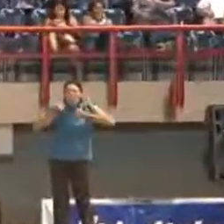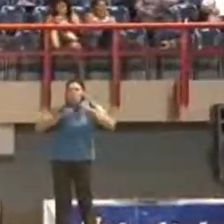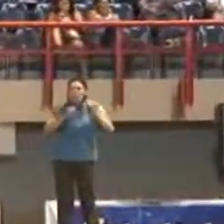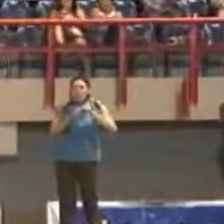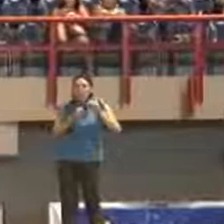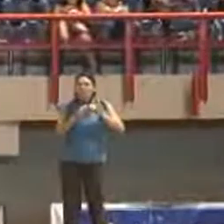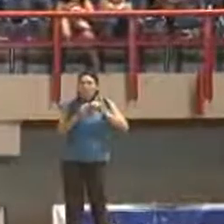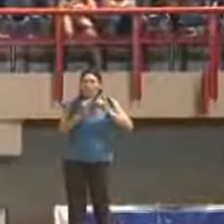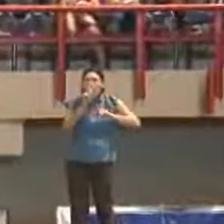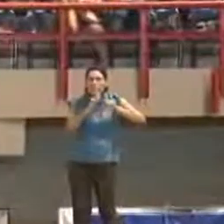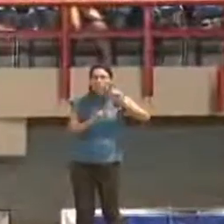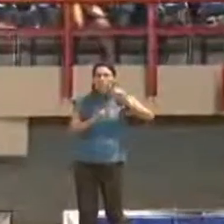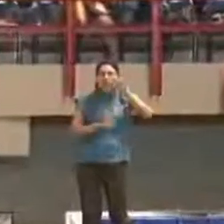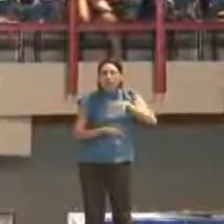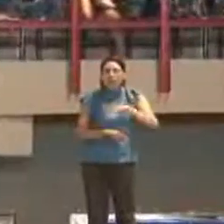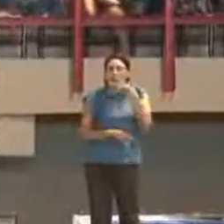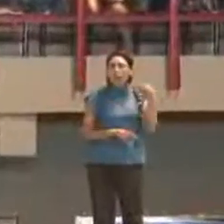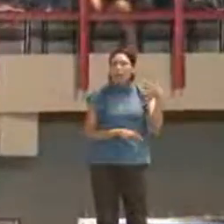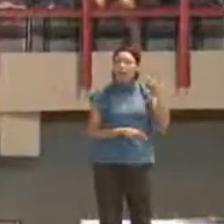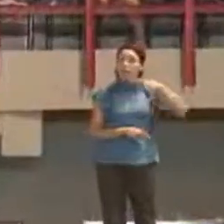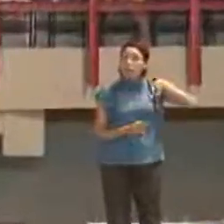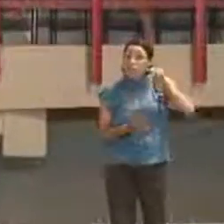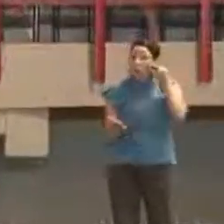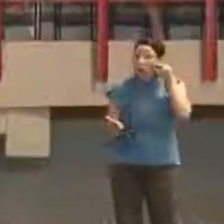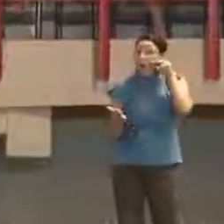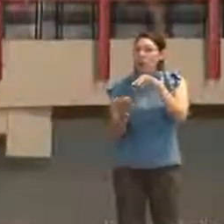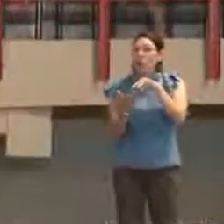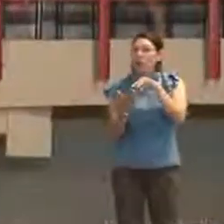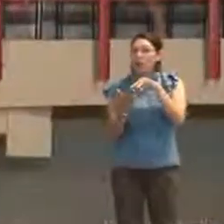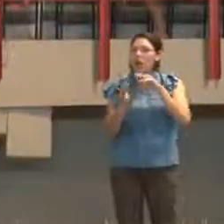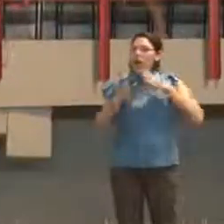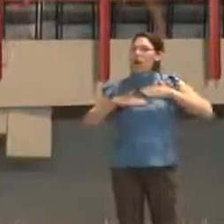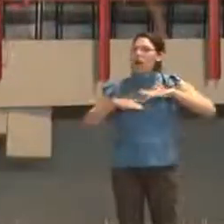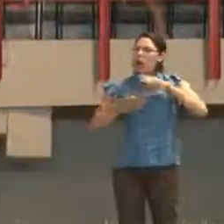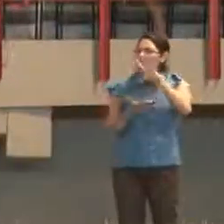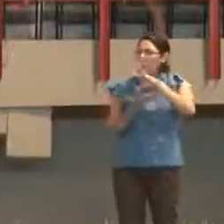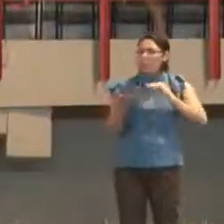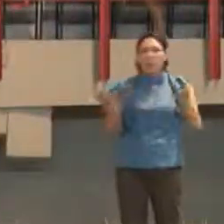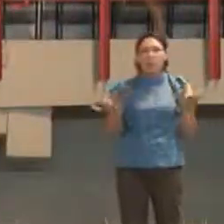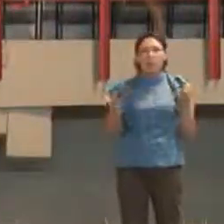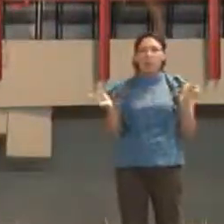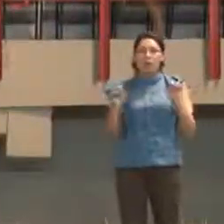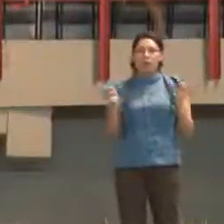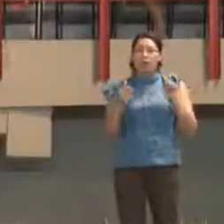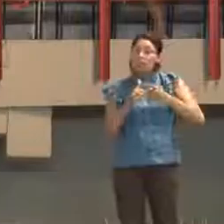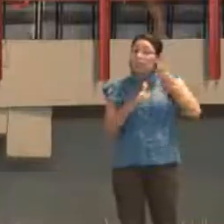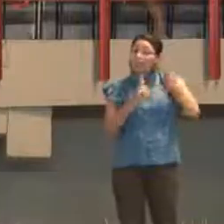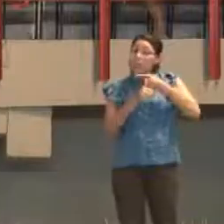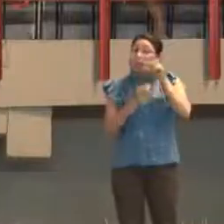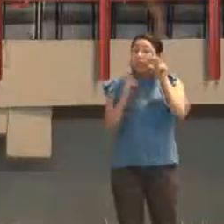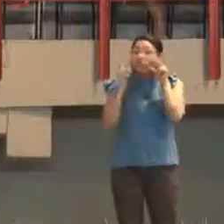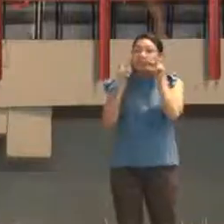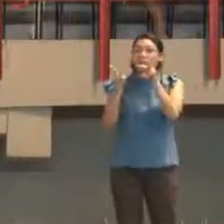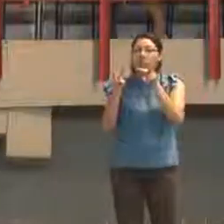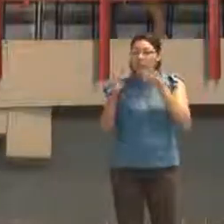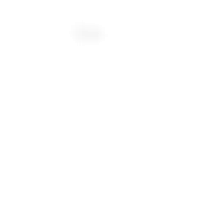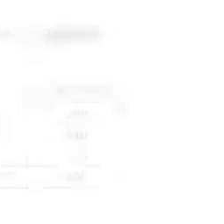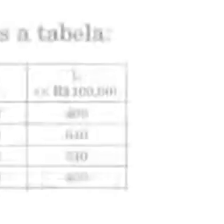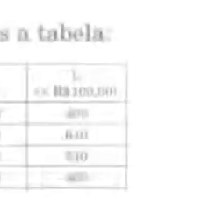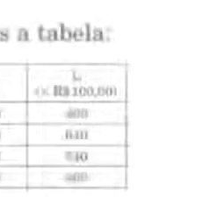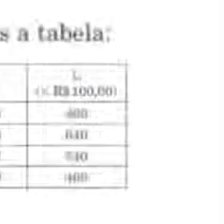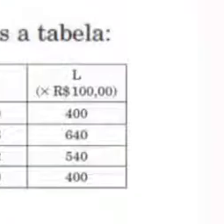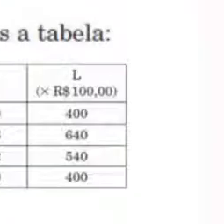aí para vocês. Primeiro eu quero que vocês olhem, daqui a pouco vocês copiam. A gente vai construir essa tabela aí, ó. Essa